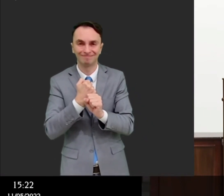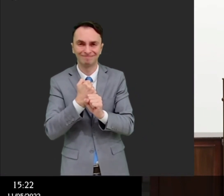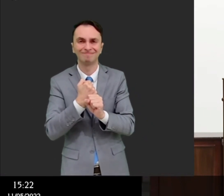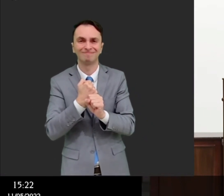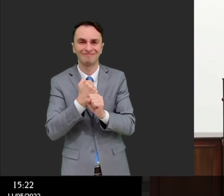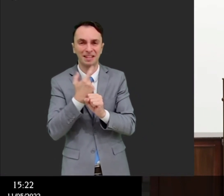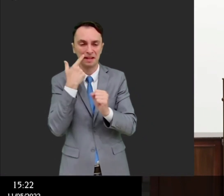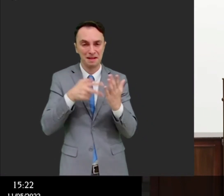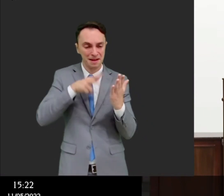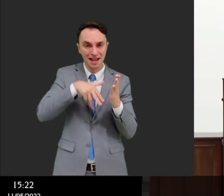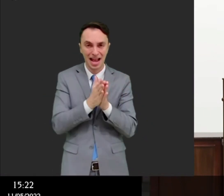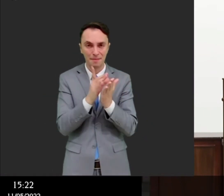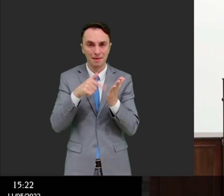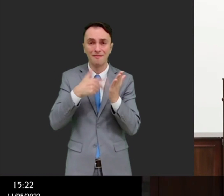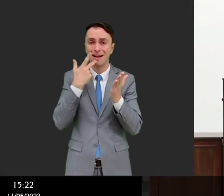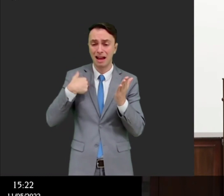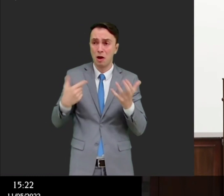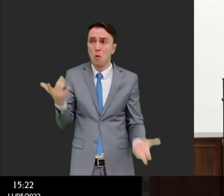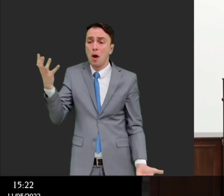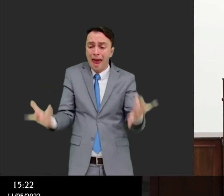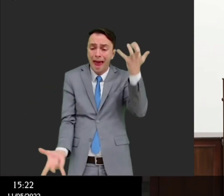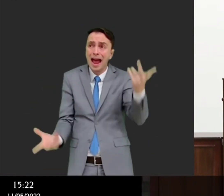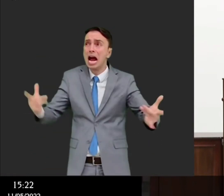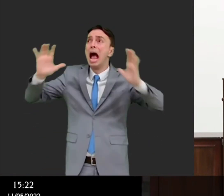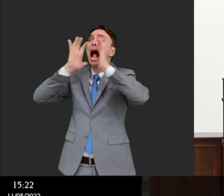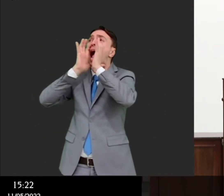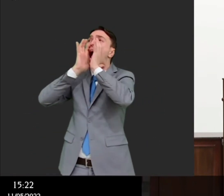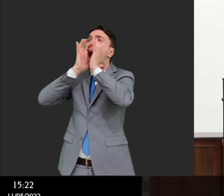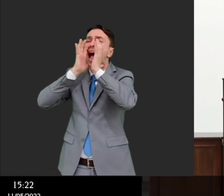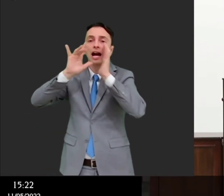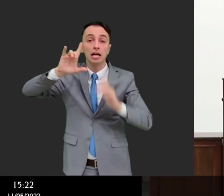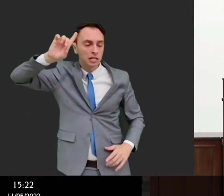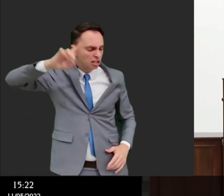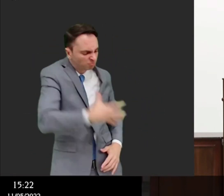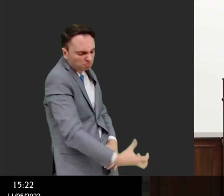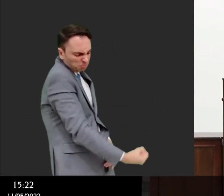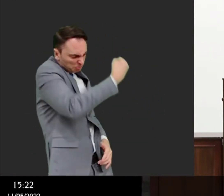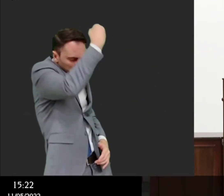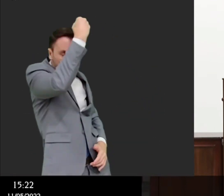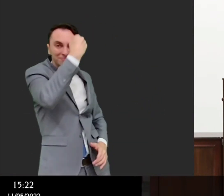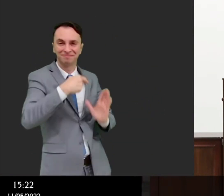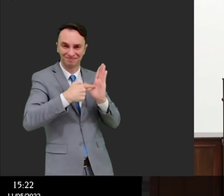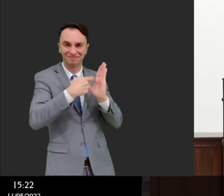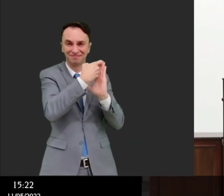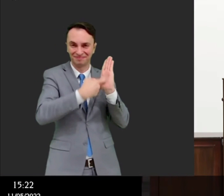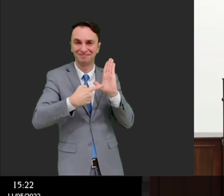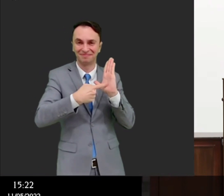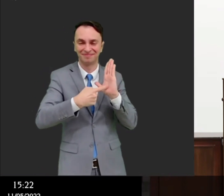gritei e Deus ouviu a minha oração. Então vamos prosseguir. O irmão Isaac Belotti, do Jardim